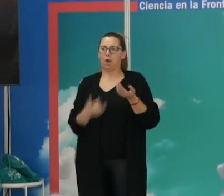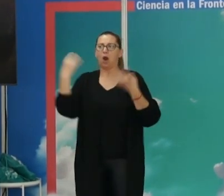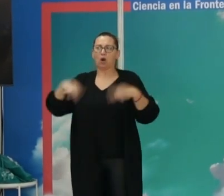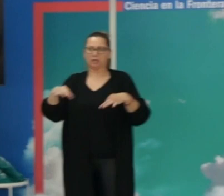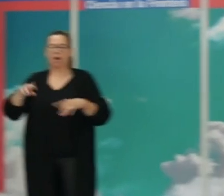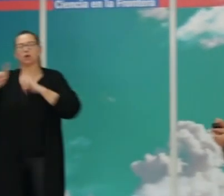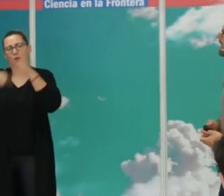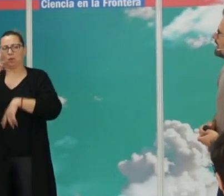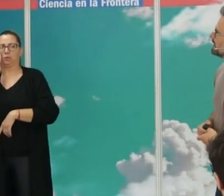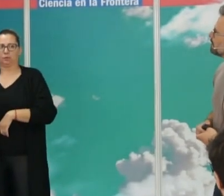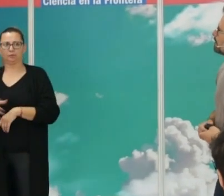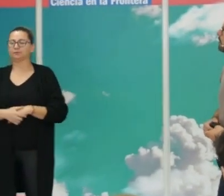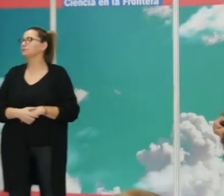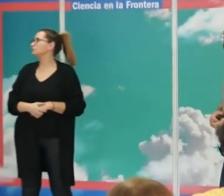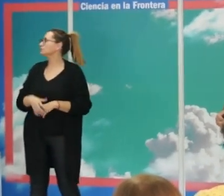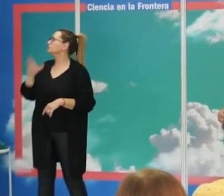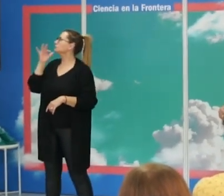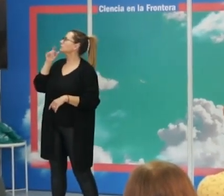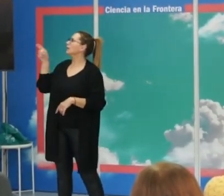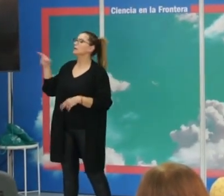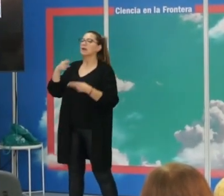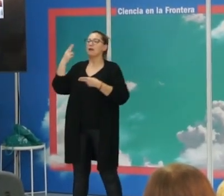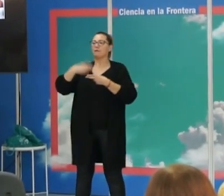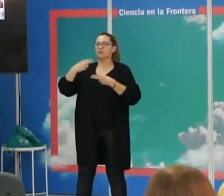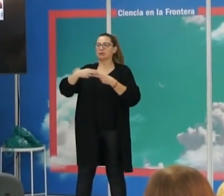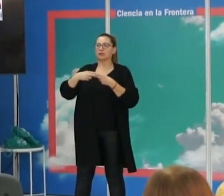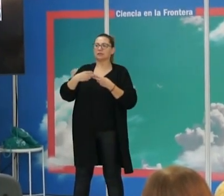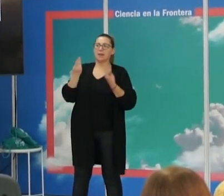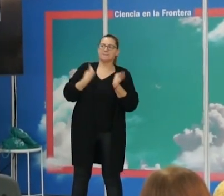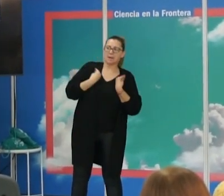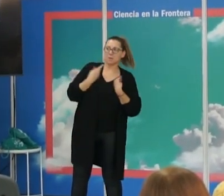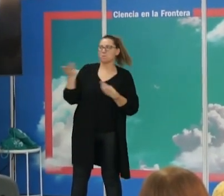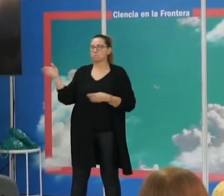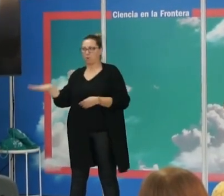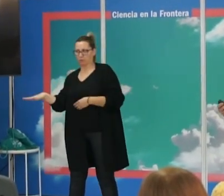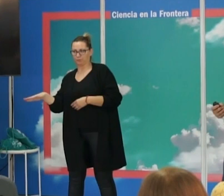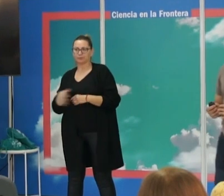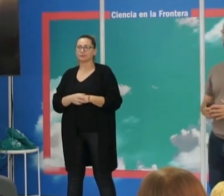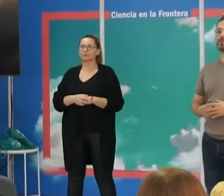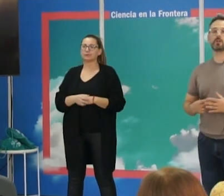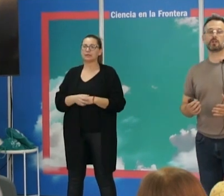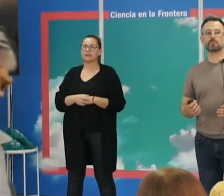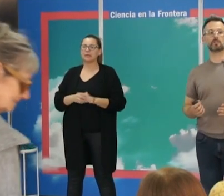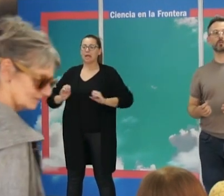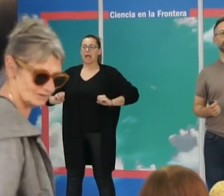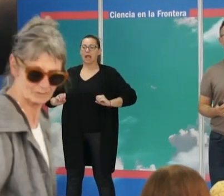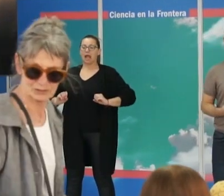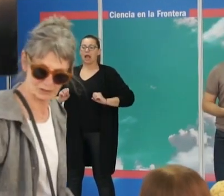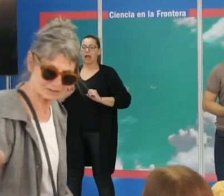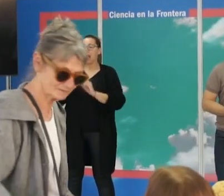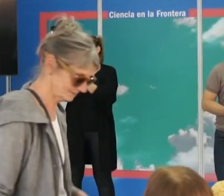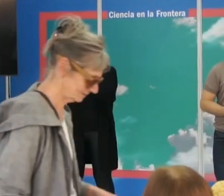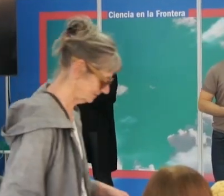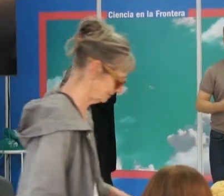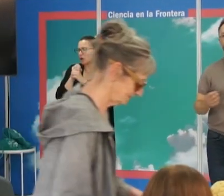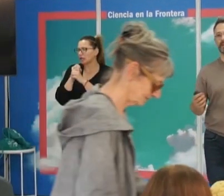veremos. Y ahora voy a hablar un poco de la frontera entre vivo y muerto. En realidad, la biología no se comporta de